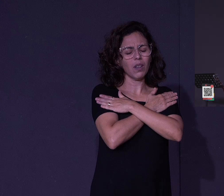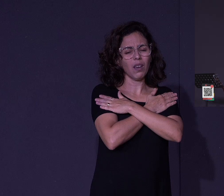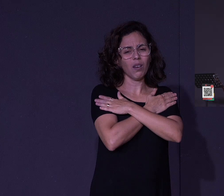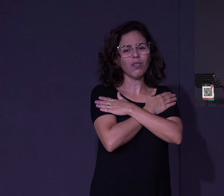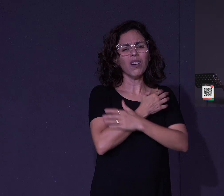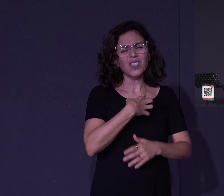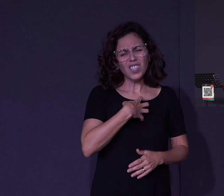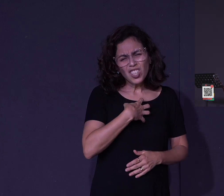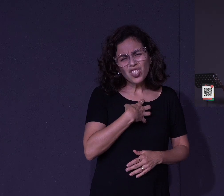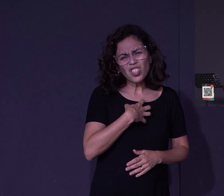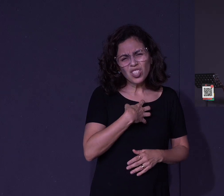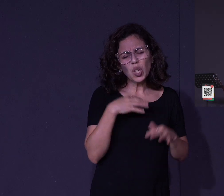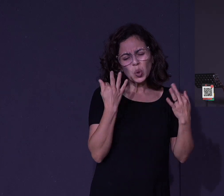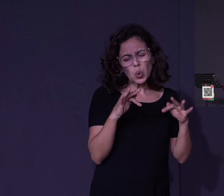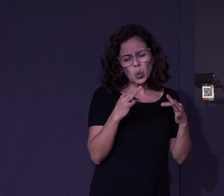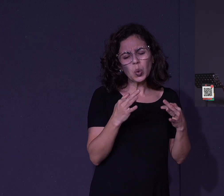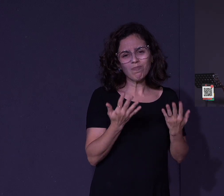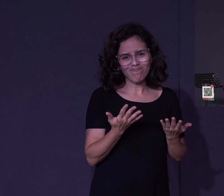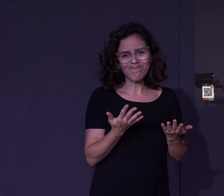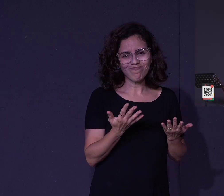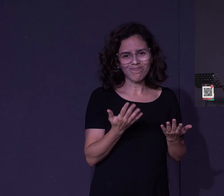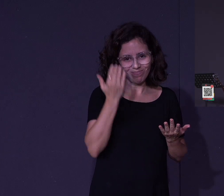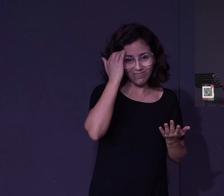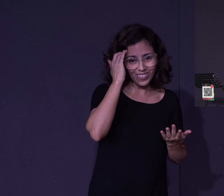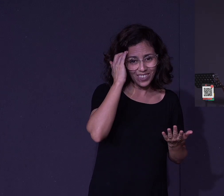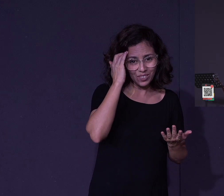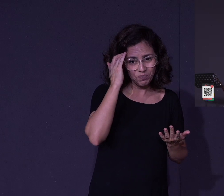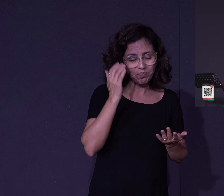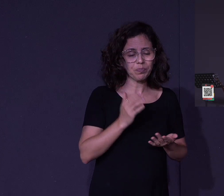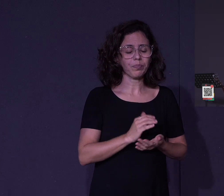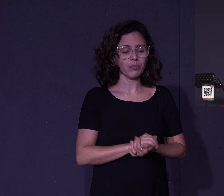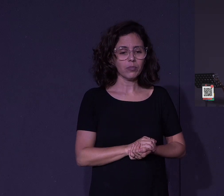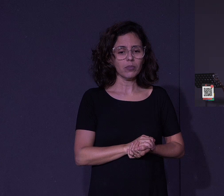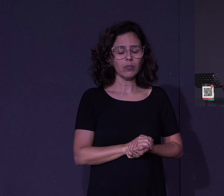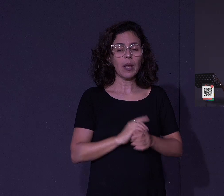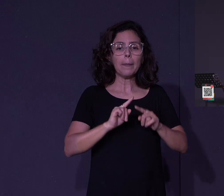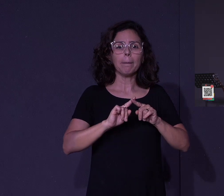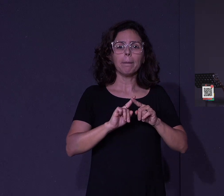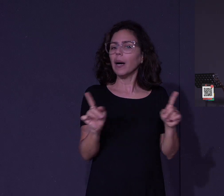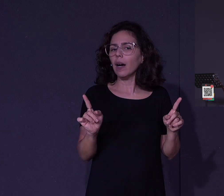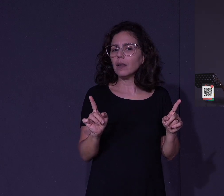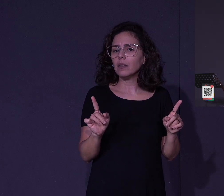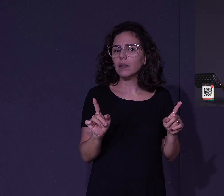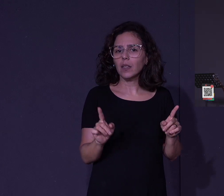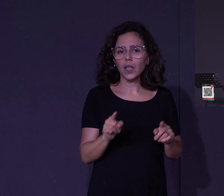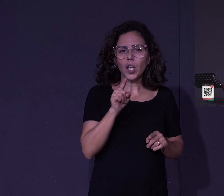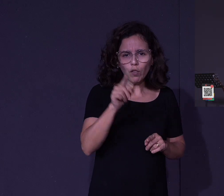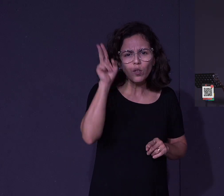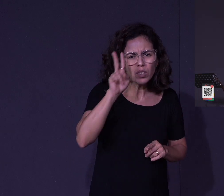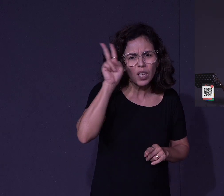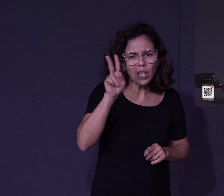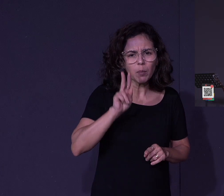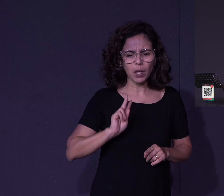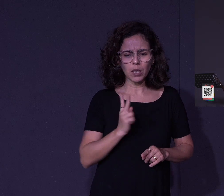Mas você lembra de Hebreus 4:16? Assim sendo, diz o texto: aproximemo-nos do trono da